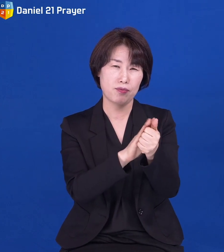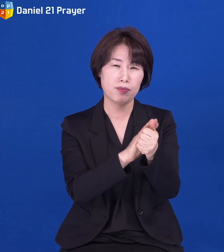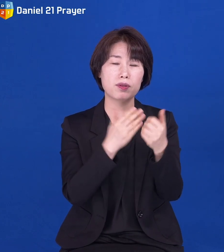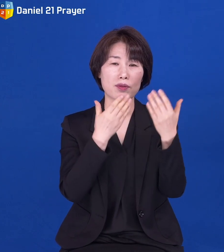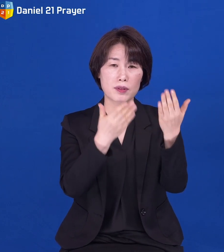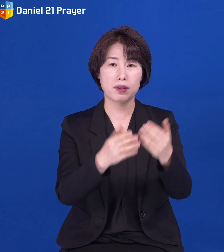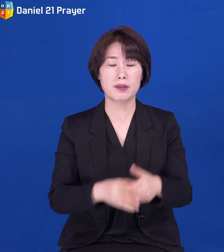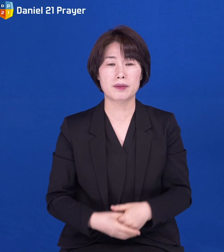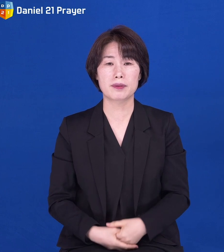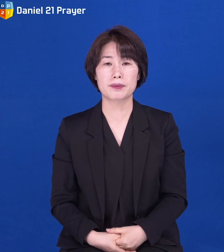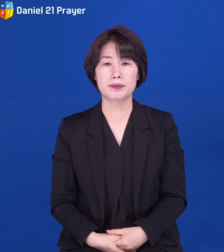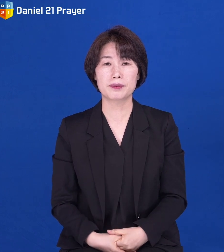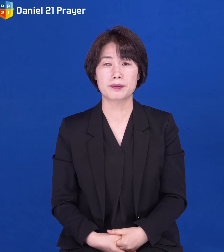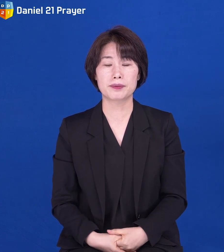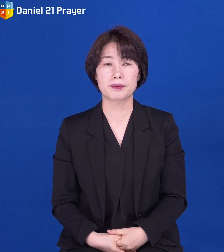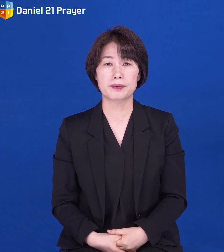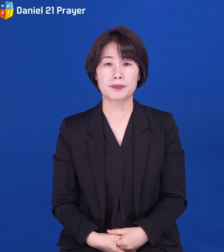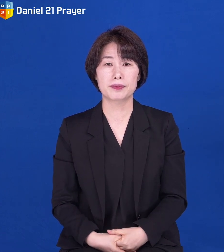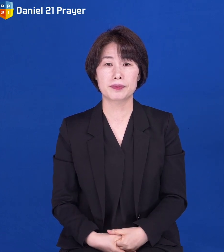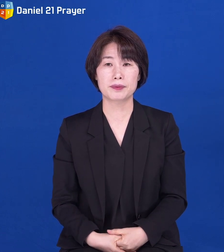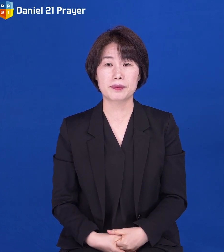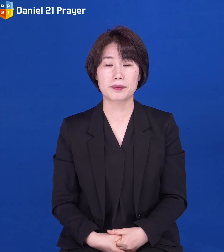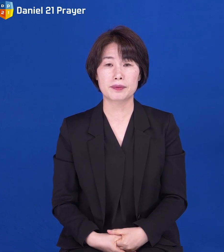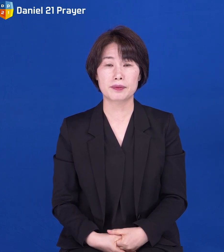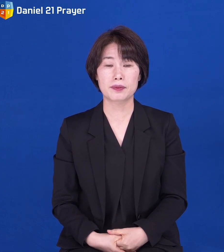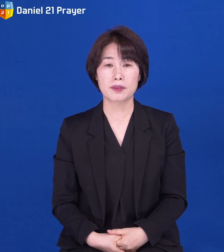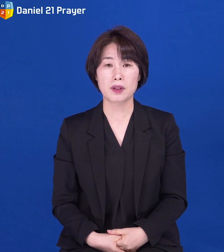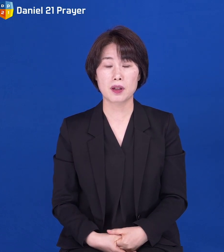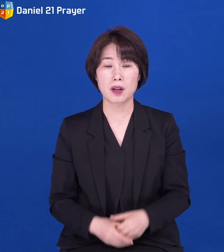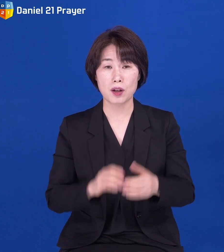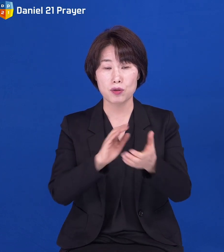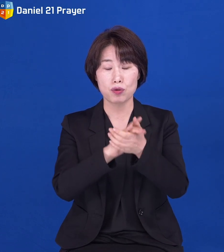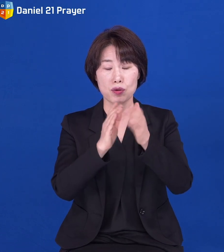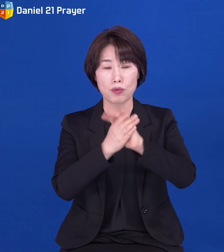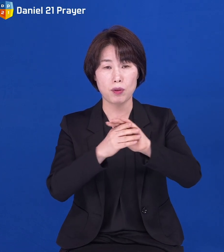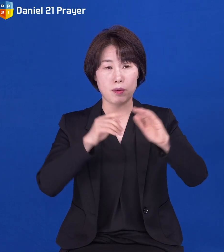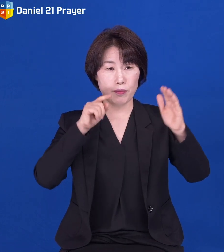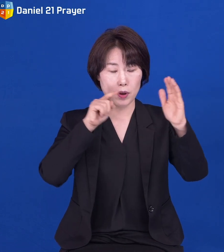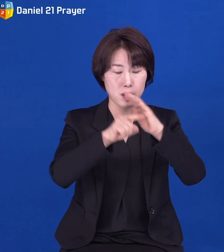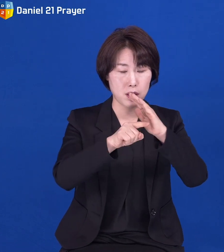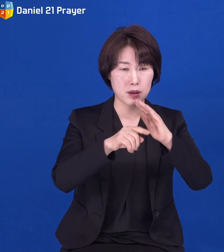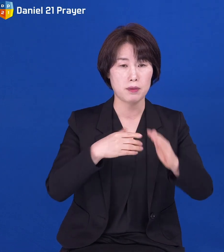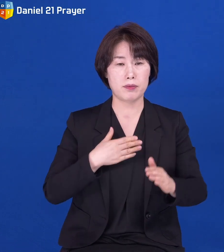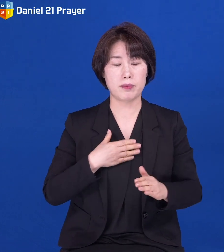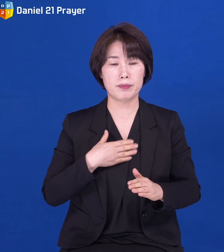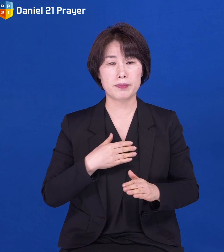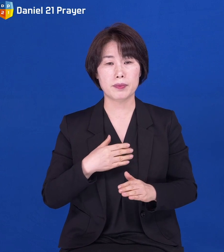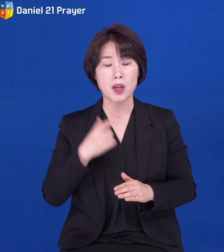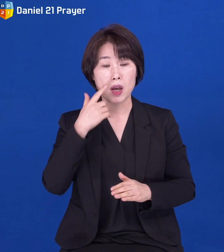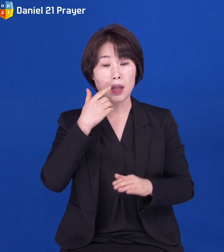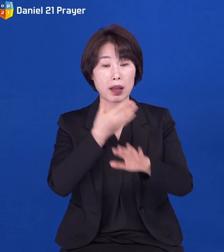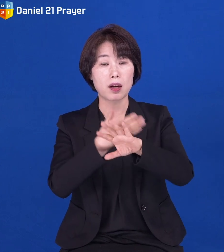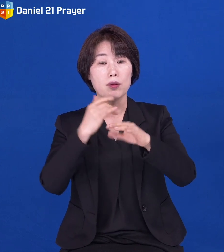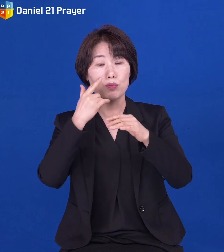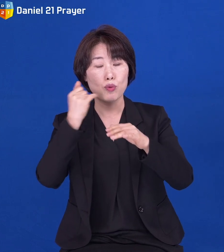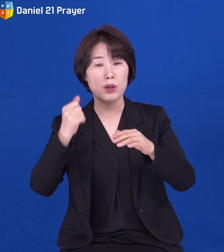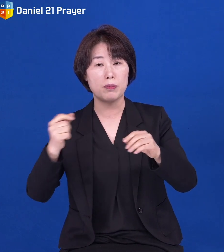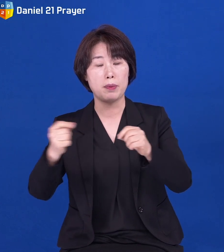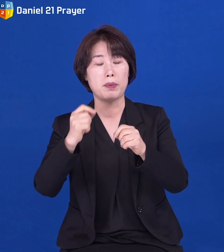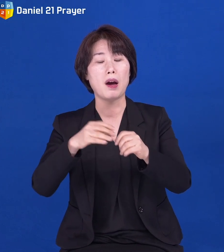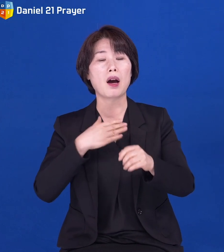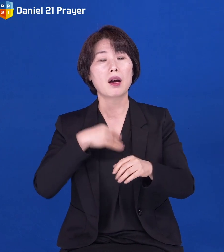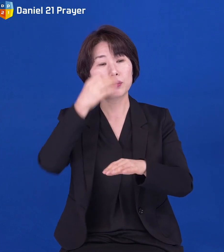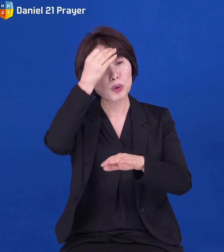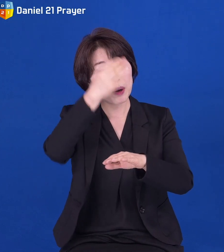원에 갔는데 이제 어머님들이 앉으셔가지고 죄송합니다 이렇게 얘기했더니 막